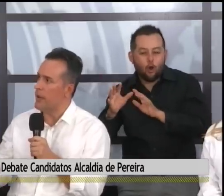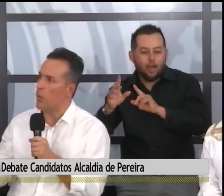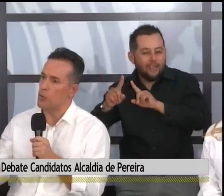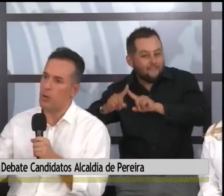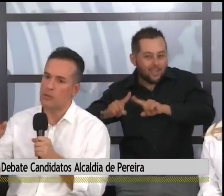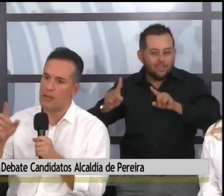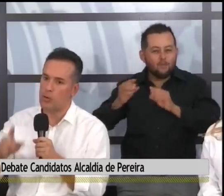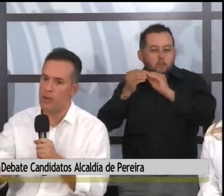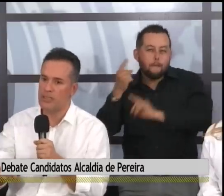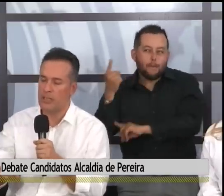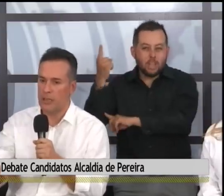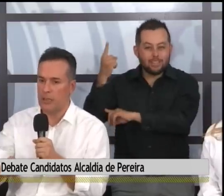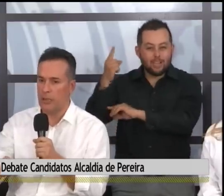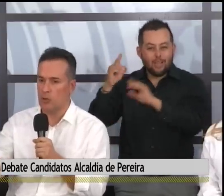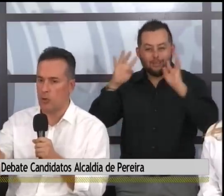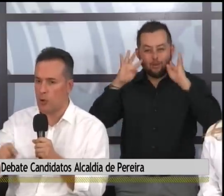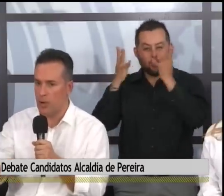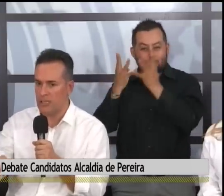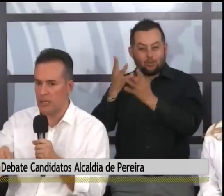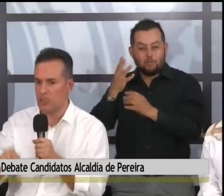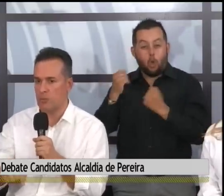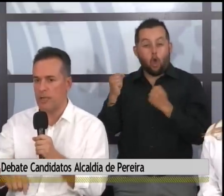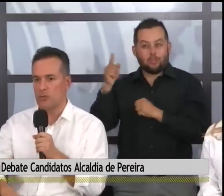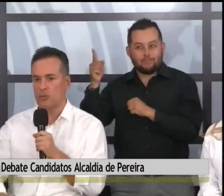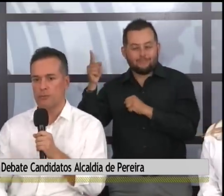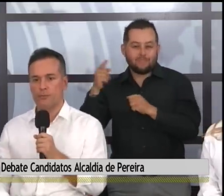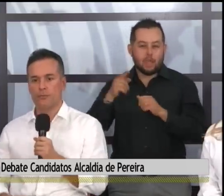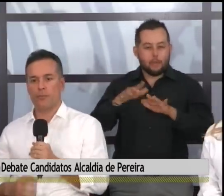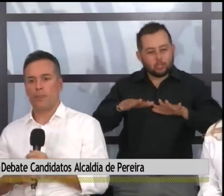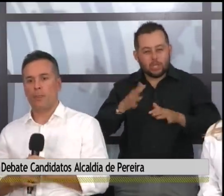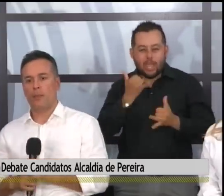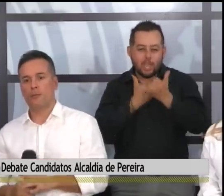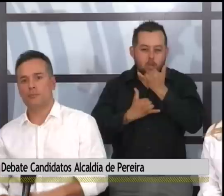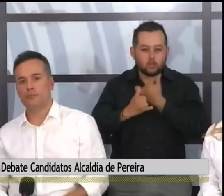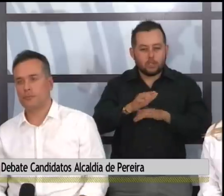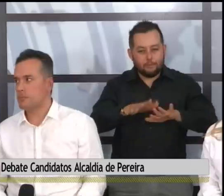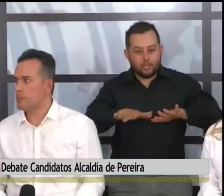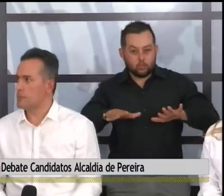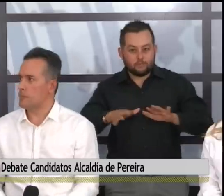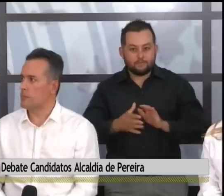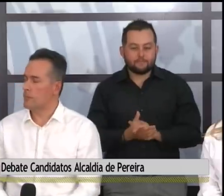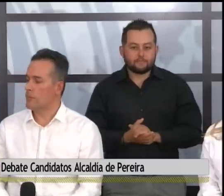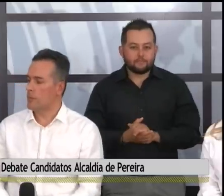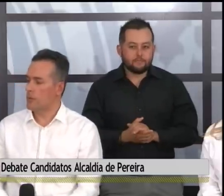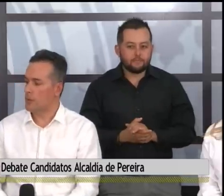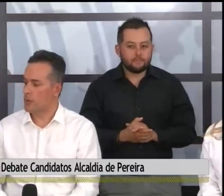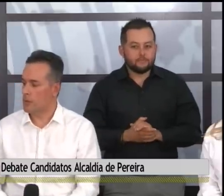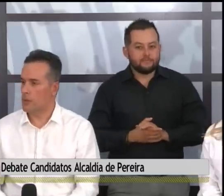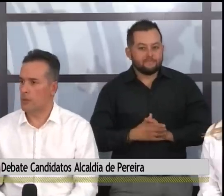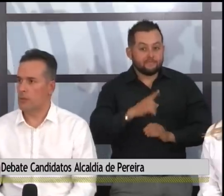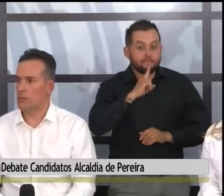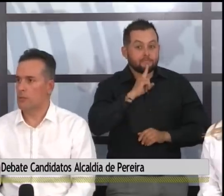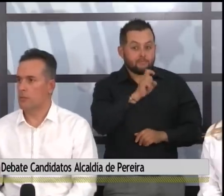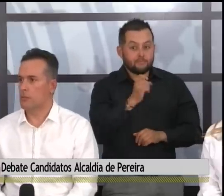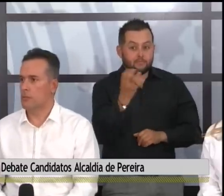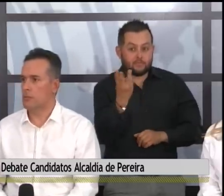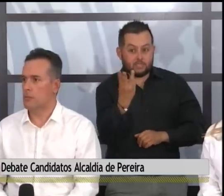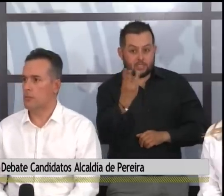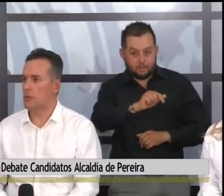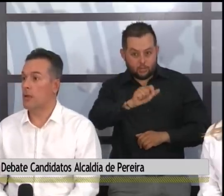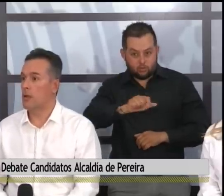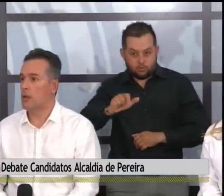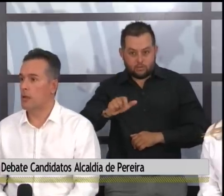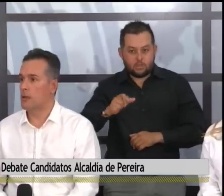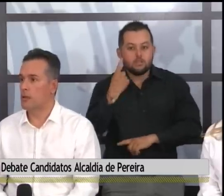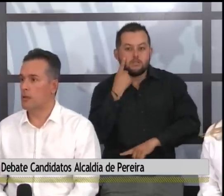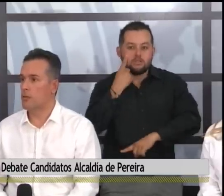Jimmy, en cuanto a los actores, los roles y los espacios. Una pregunta para los tres. Ubiquémonos el día